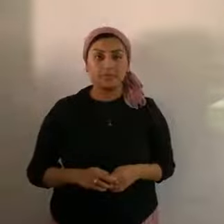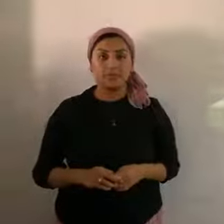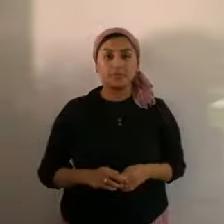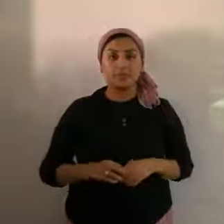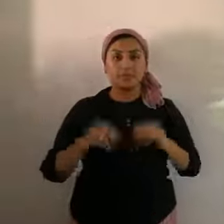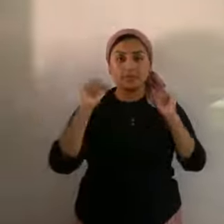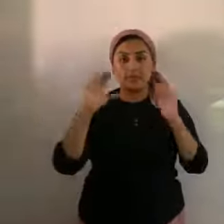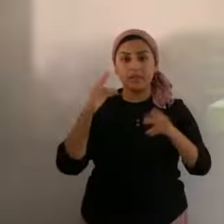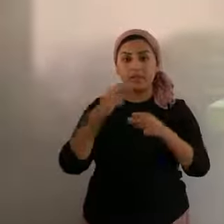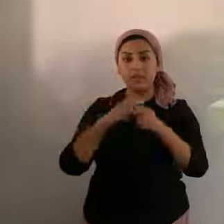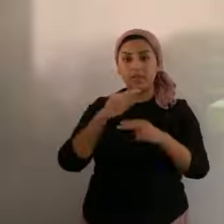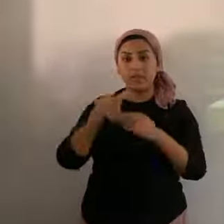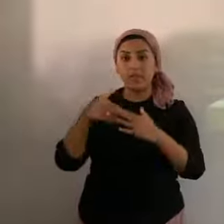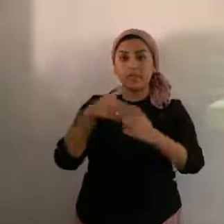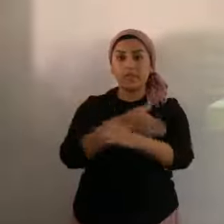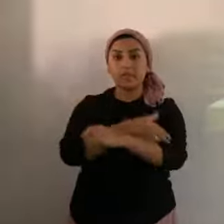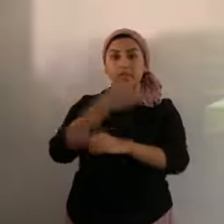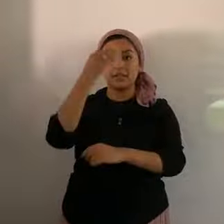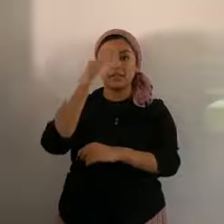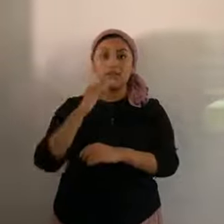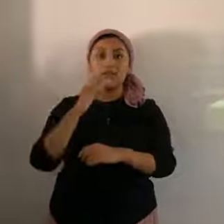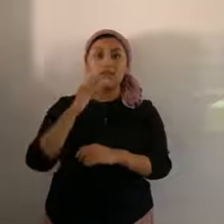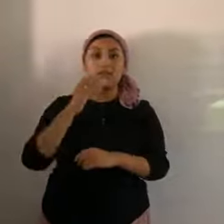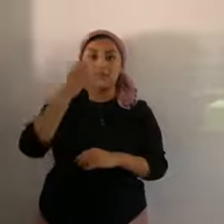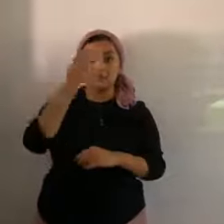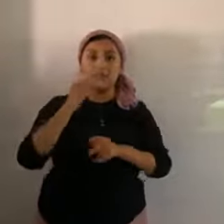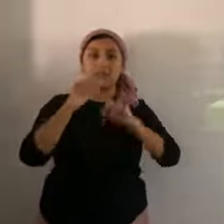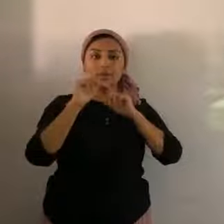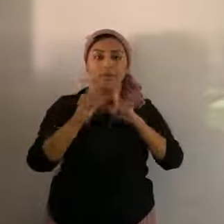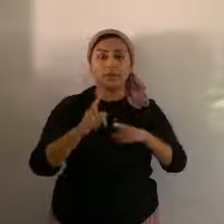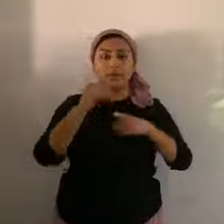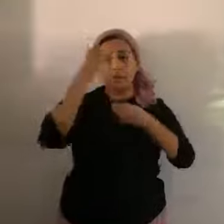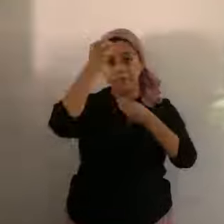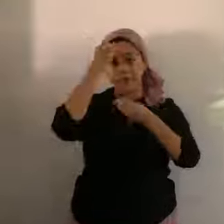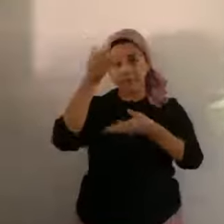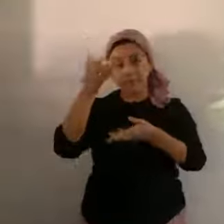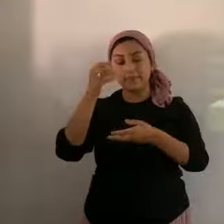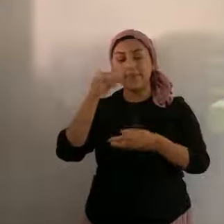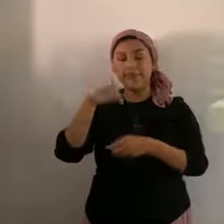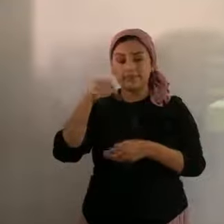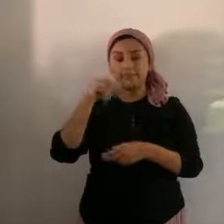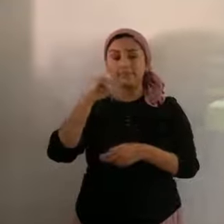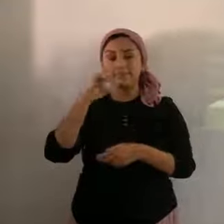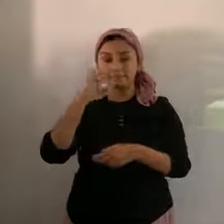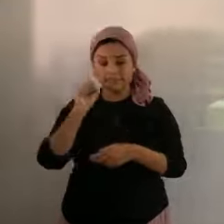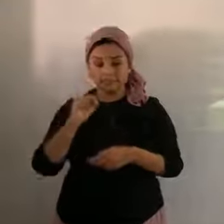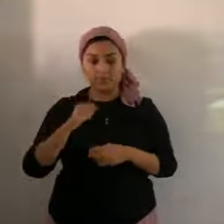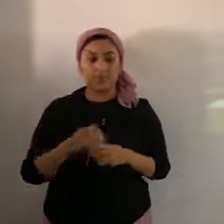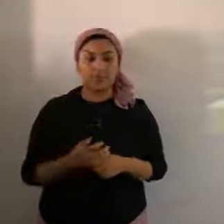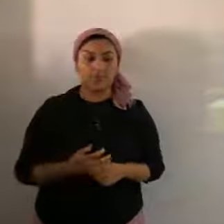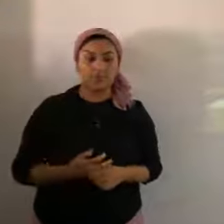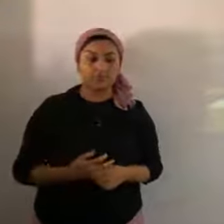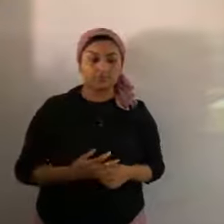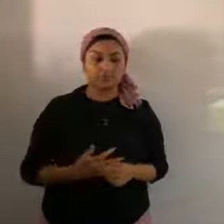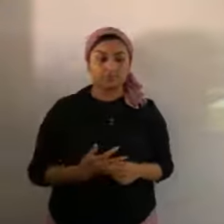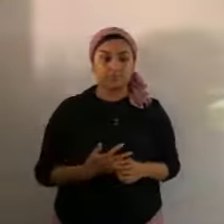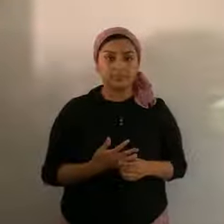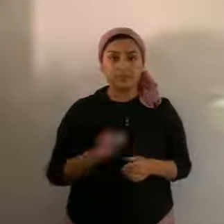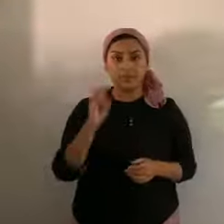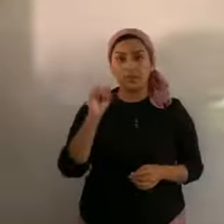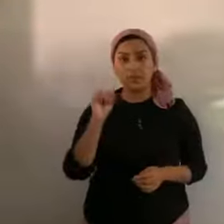es el nombre del Todopoderoso. Elohim responde a los obedientes, sin duda, sin duda.